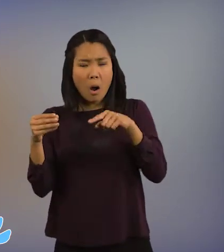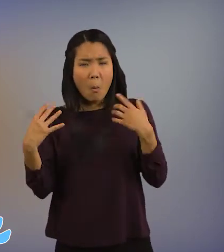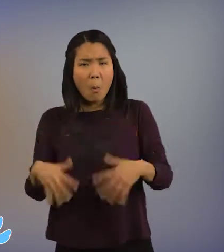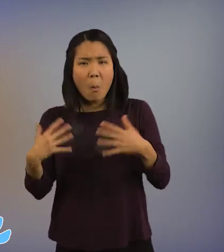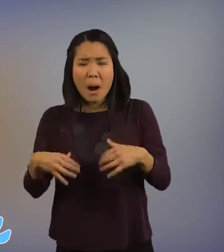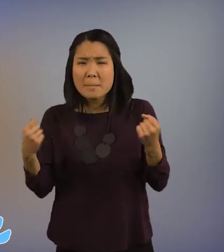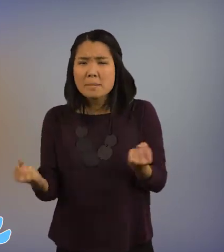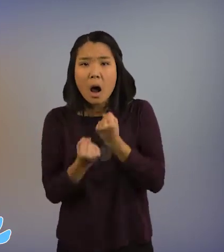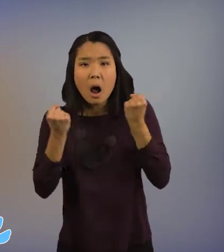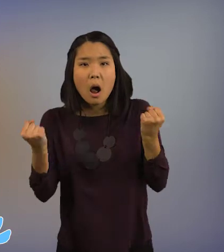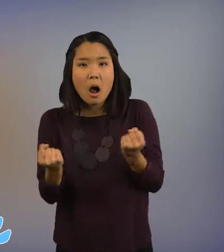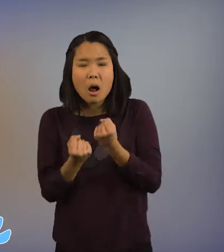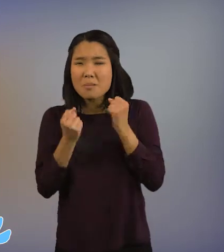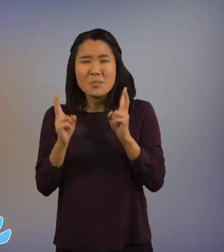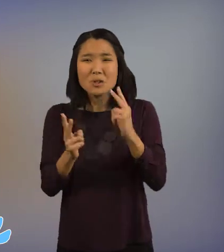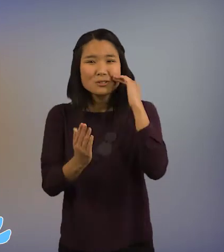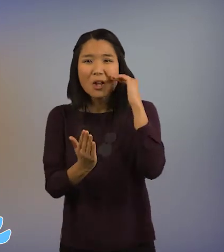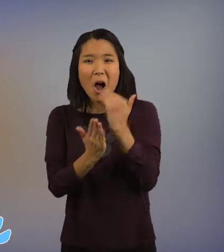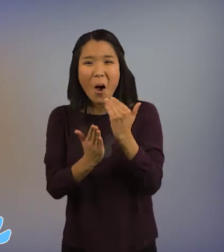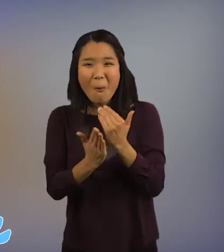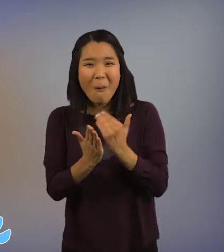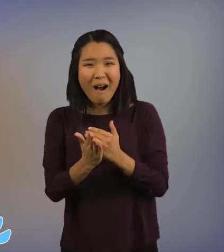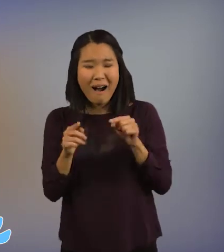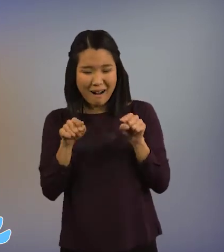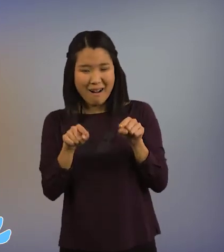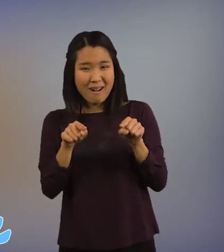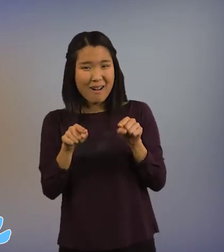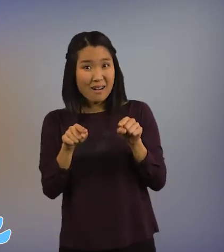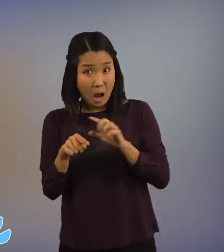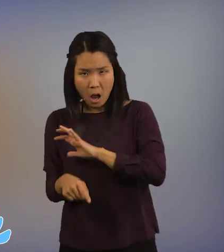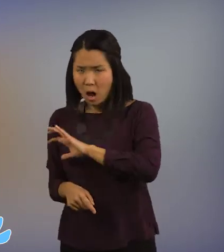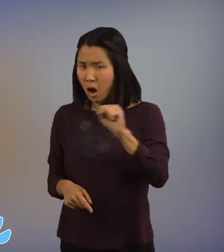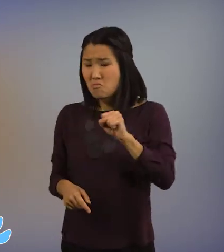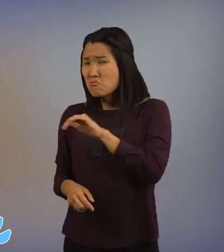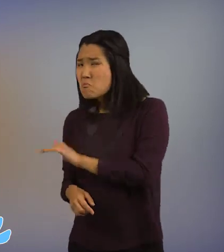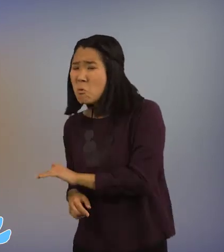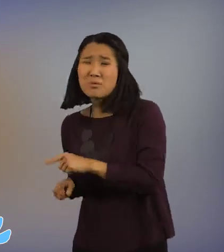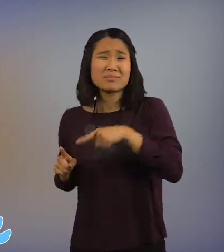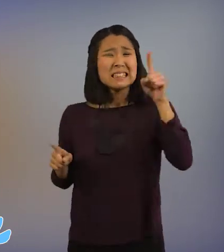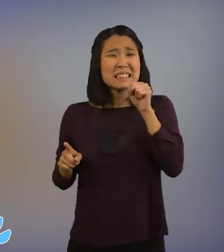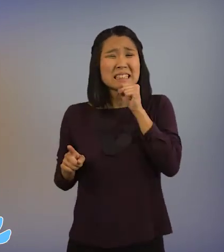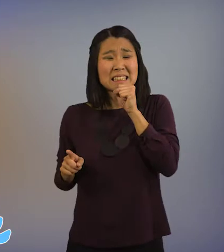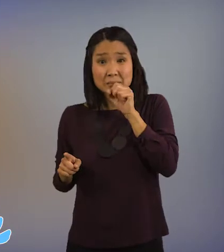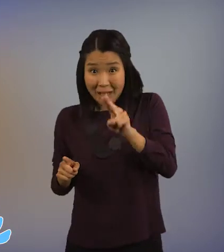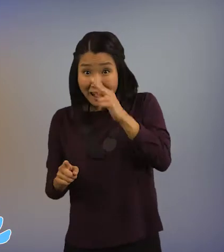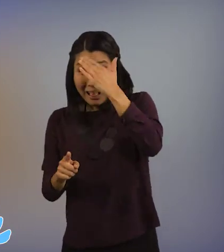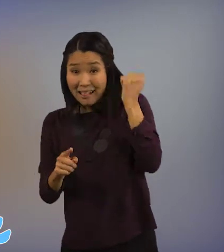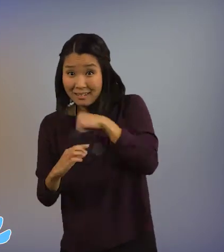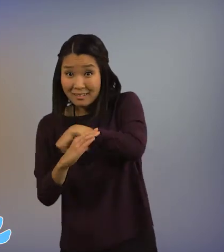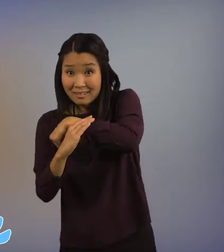och verklighet som konstens frö börjar gro. Det är då vi börjar uppleva den. Kana Eoggi